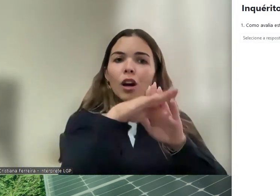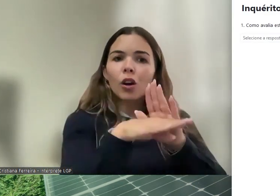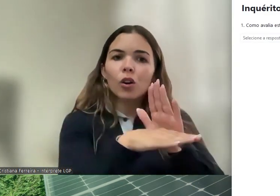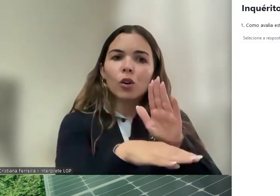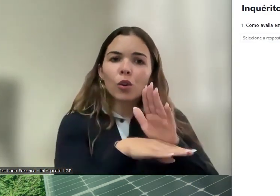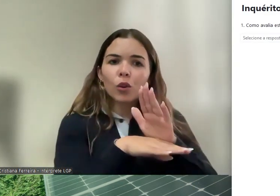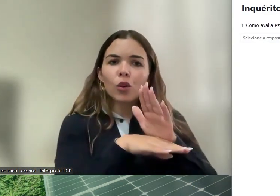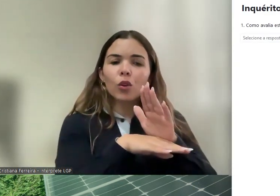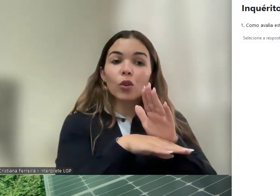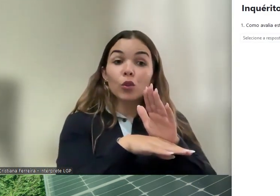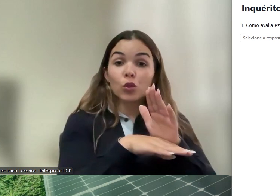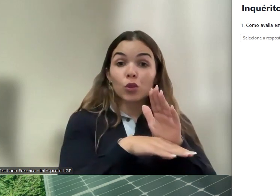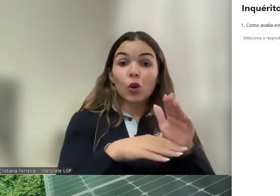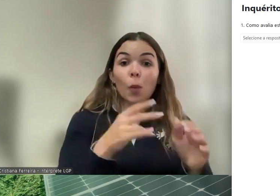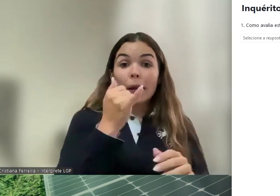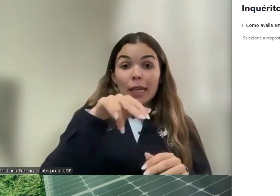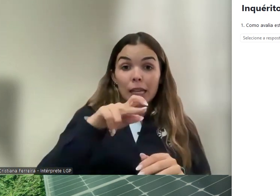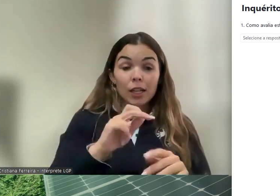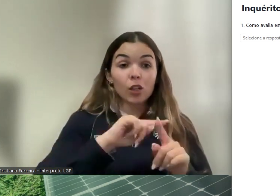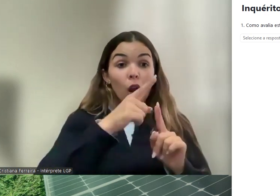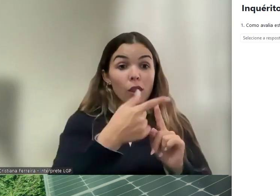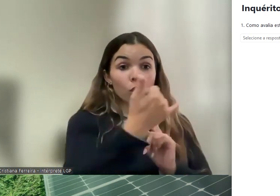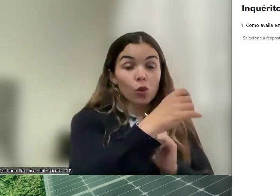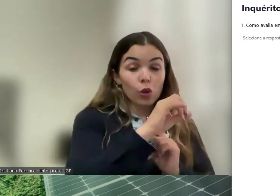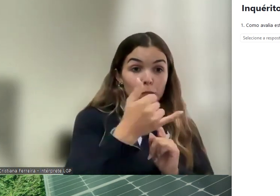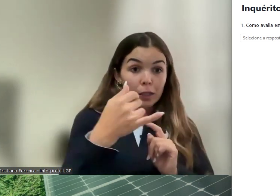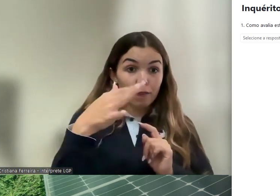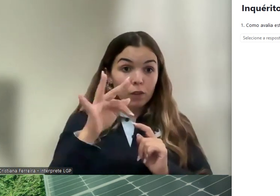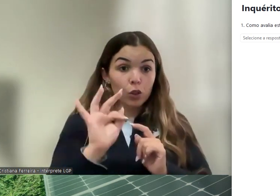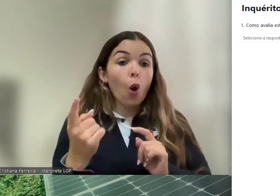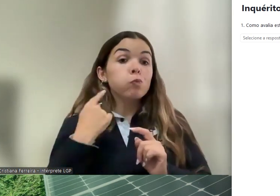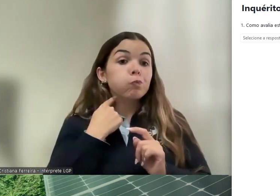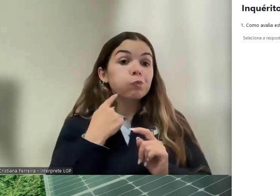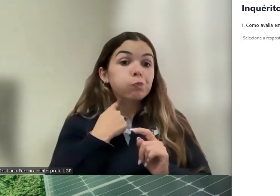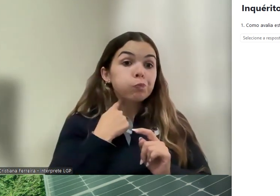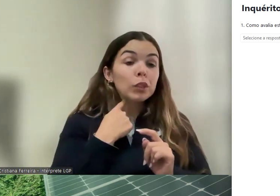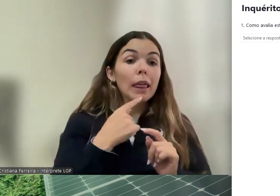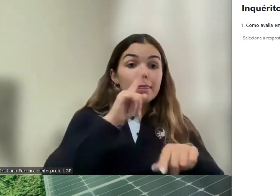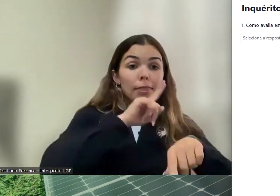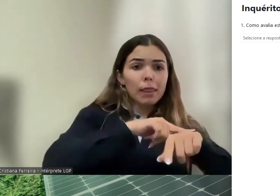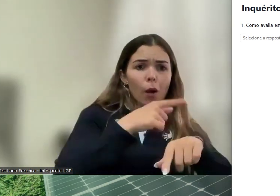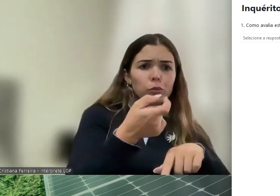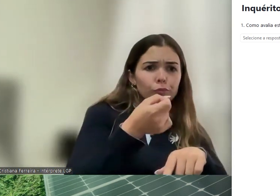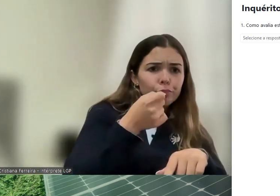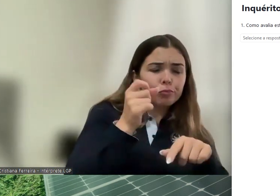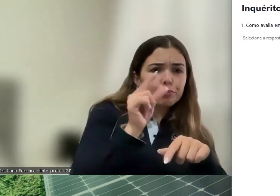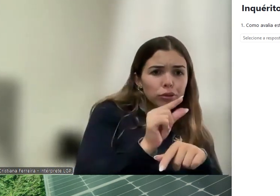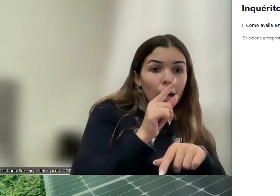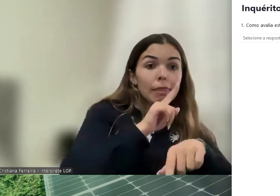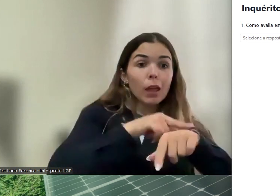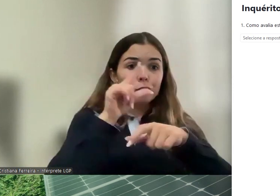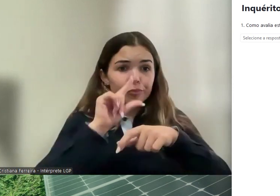para 2024 inclui cursos de curta e de longa duração destinados aos trabalhadores da administração pública. Conheça a nossa